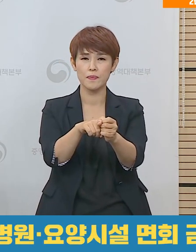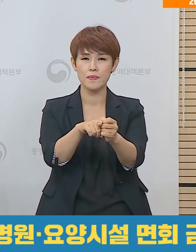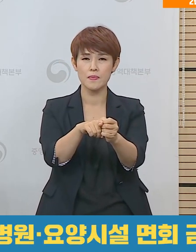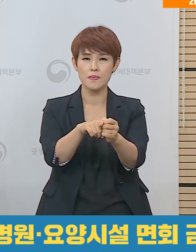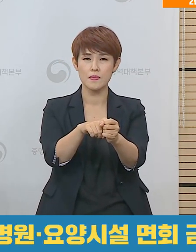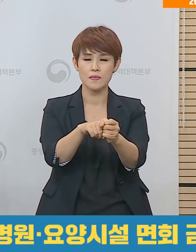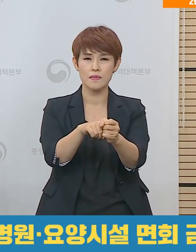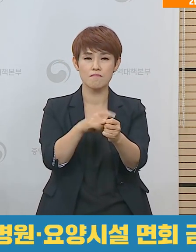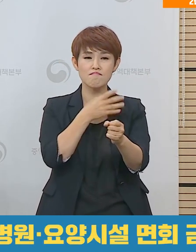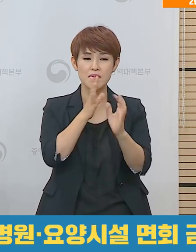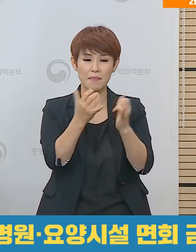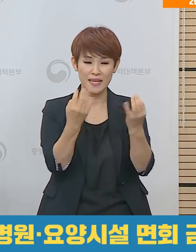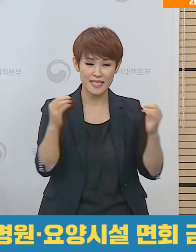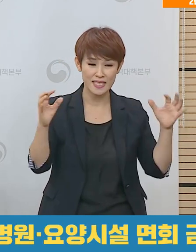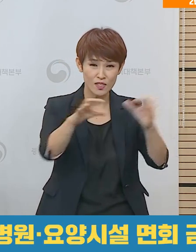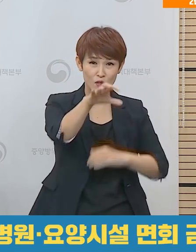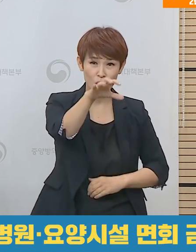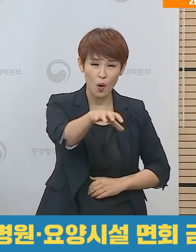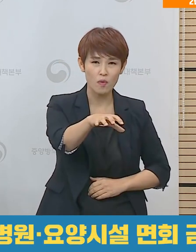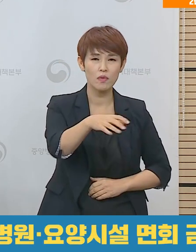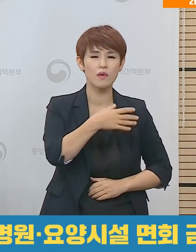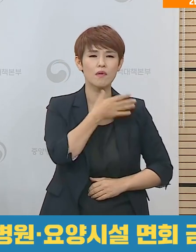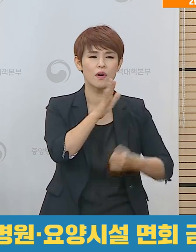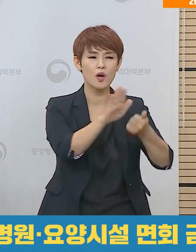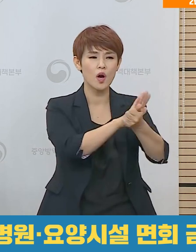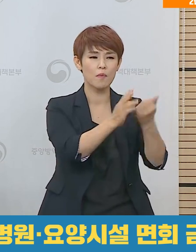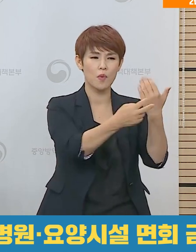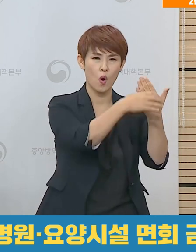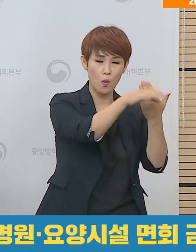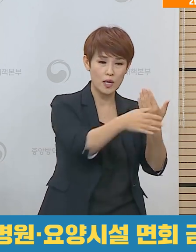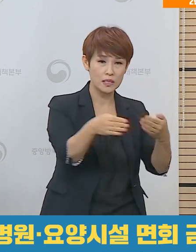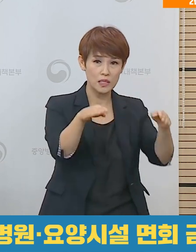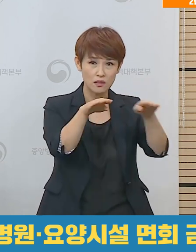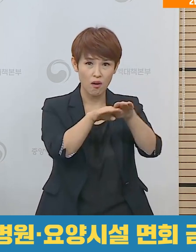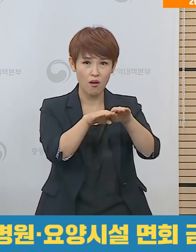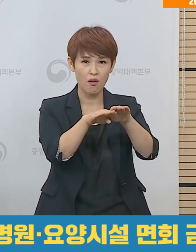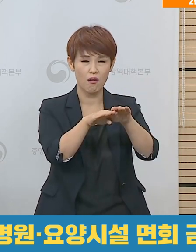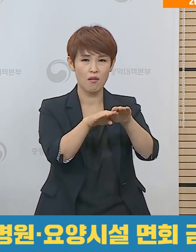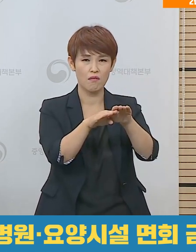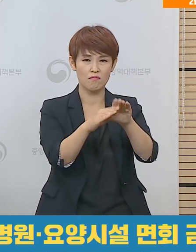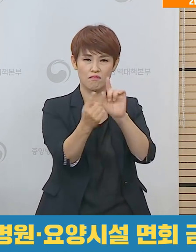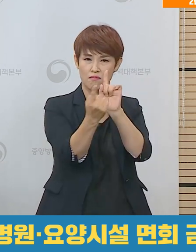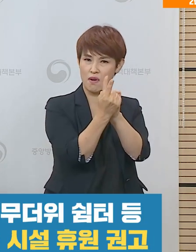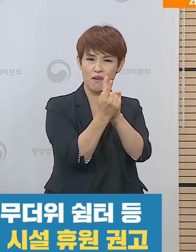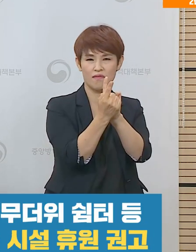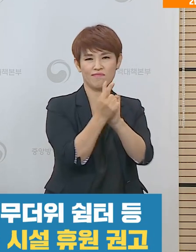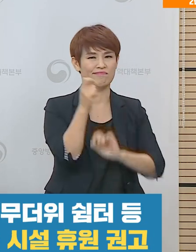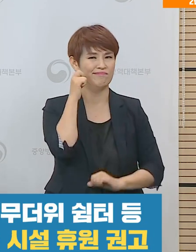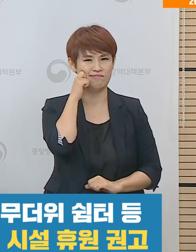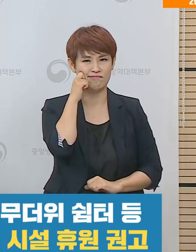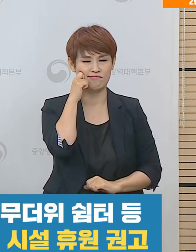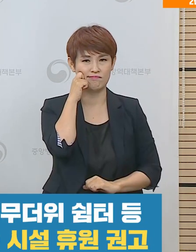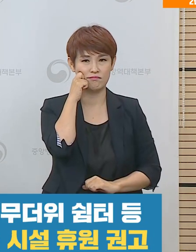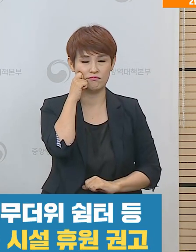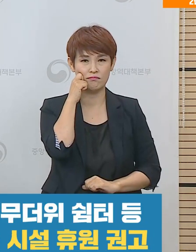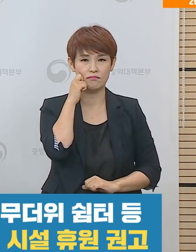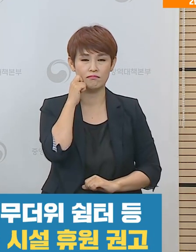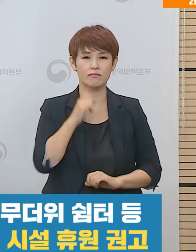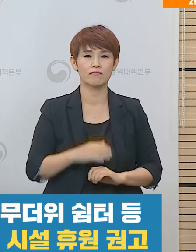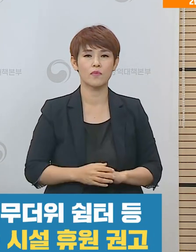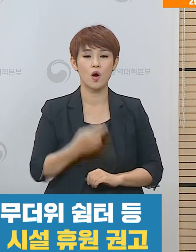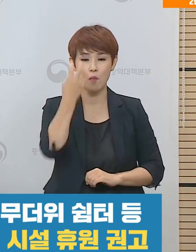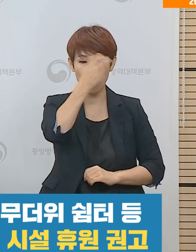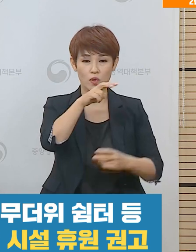고령층이 이용하는 수도권의 요양병원, 요양시설은 면회가 금지가 되고 주야간 보호센터